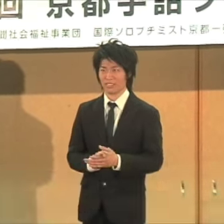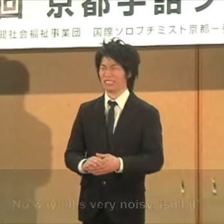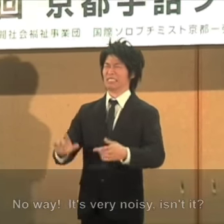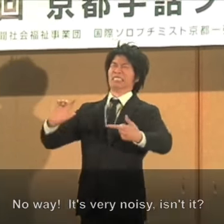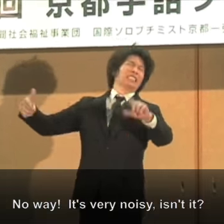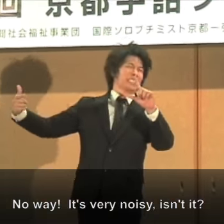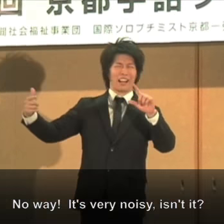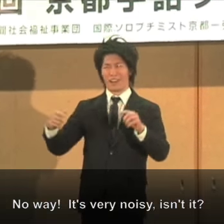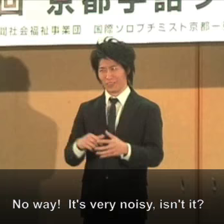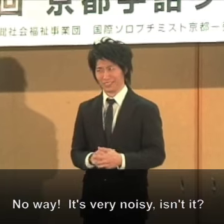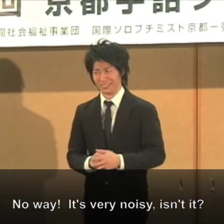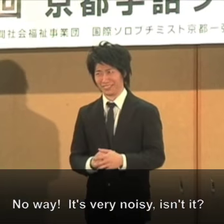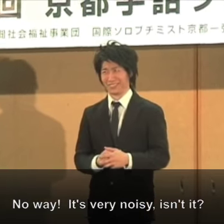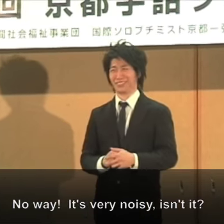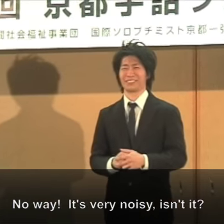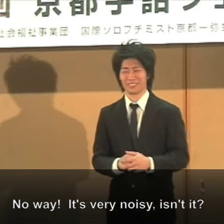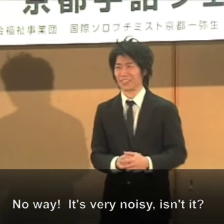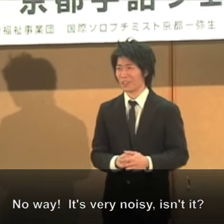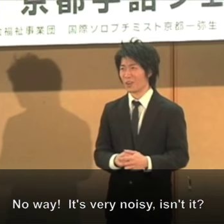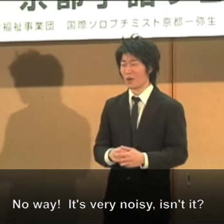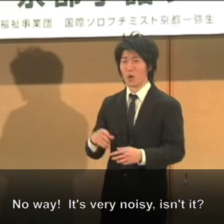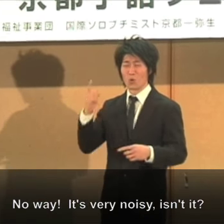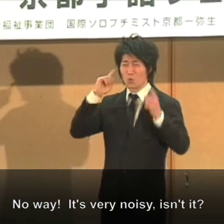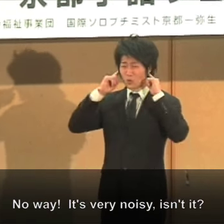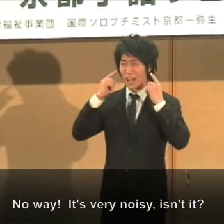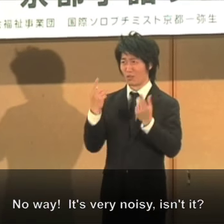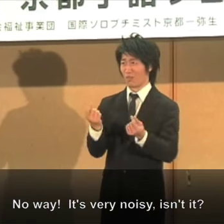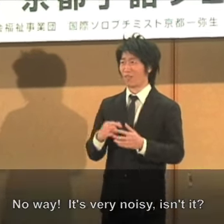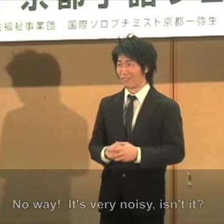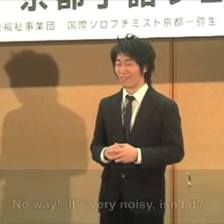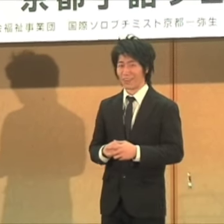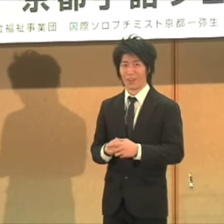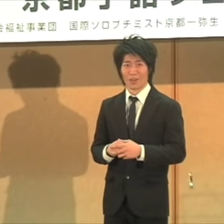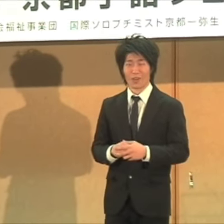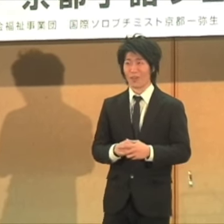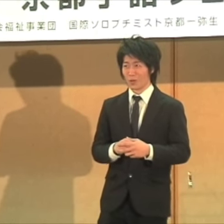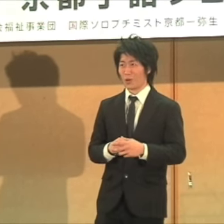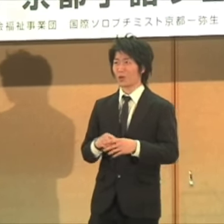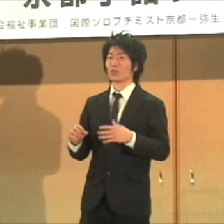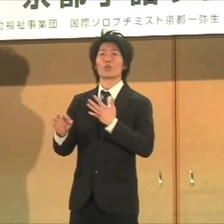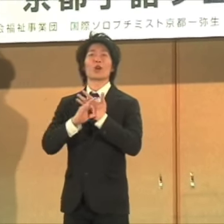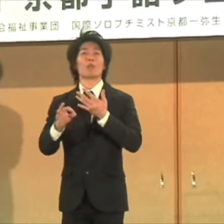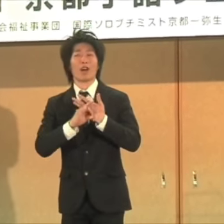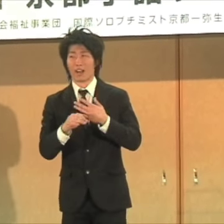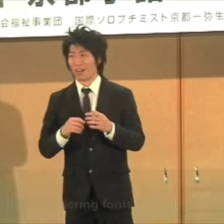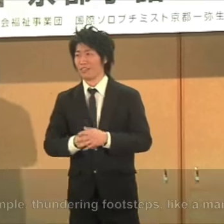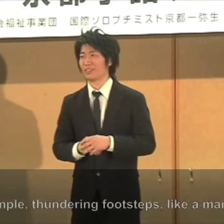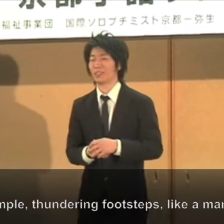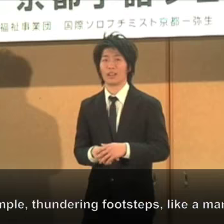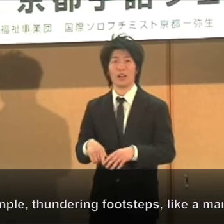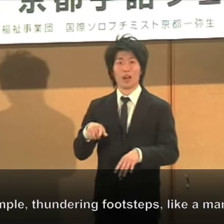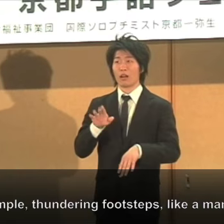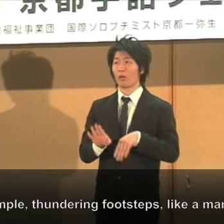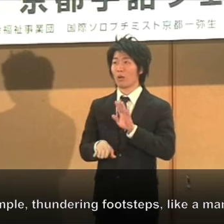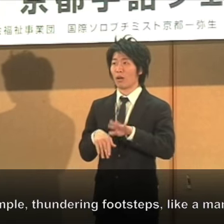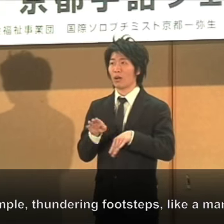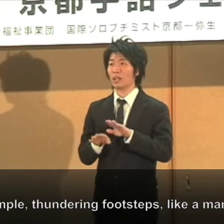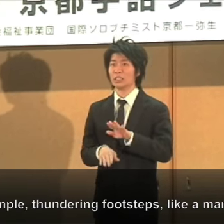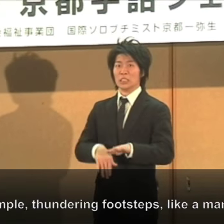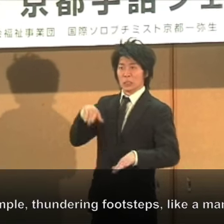デフファミリーは静かでしょうか？違います。もううるさいんですよ。例えば足音